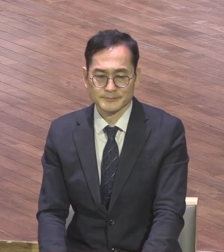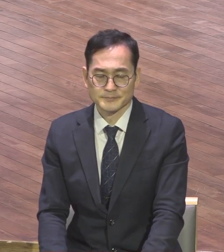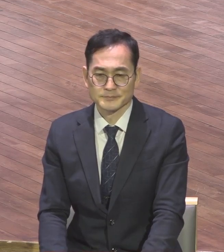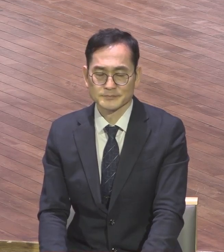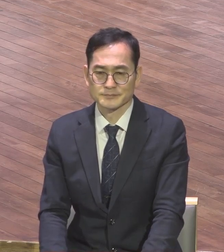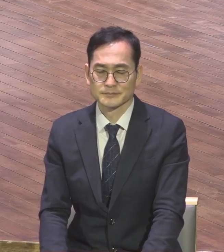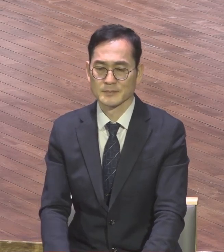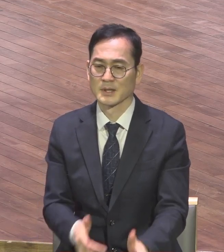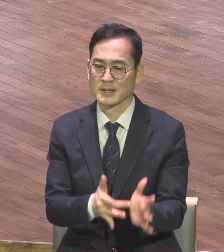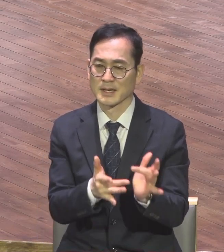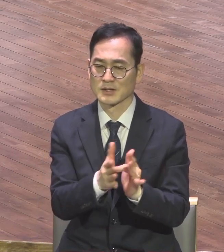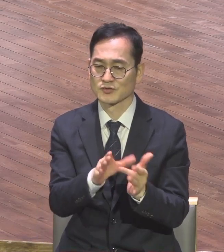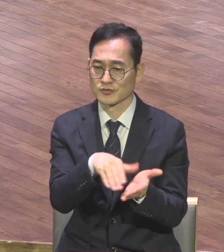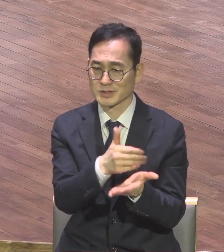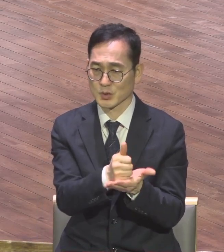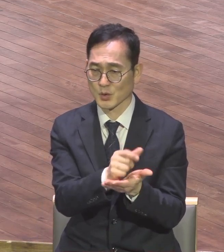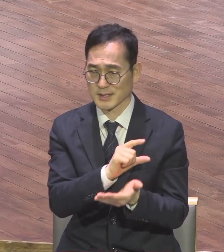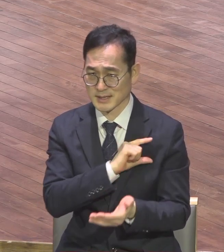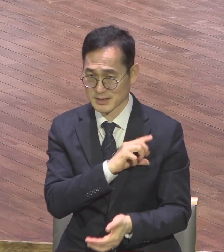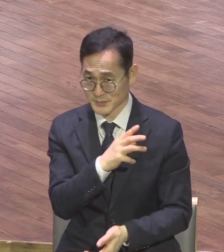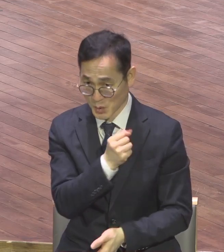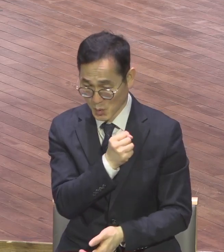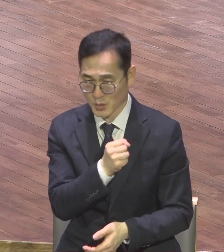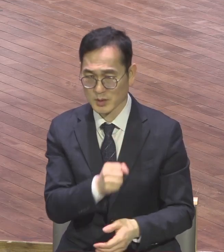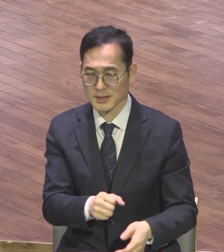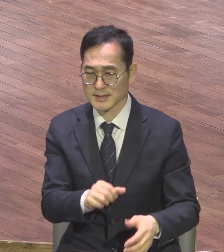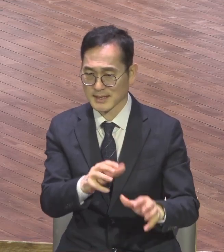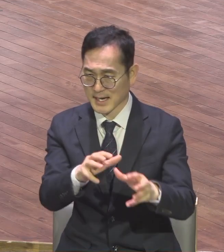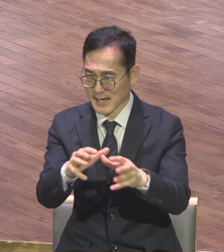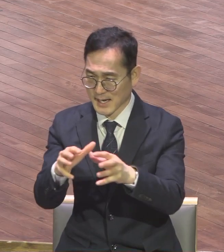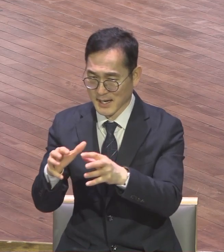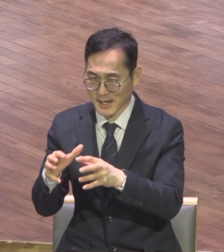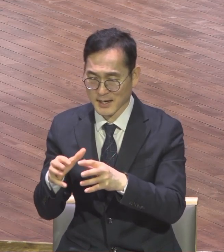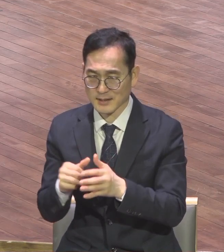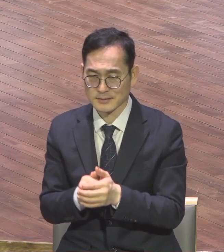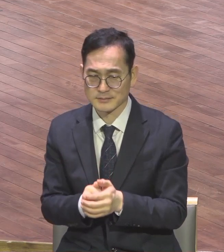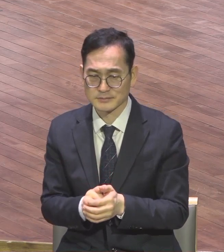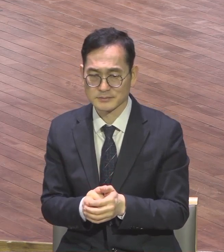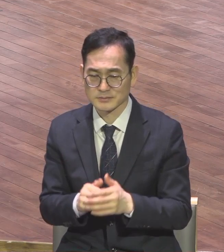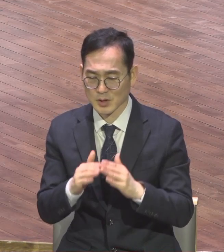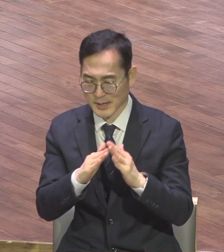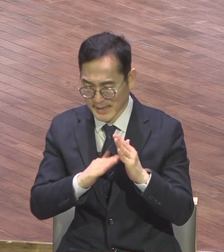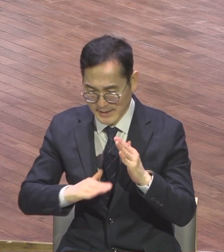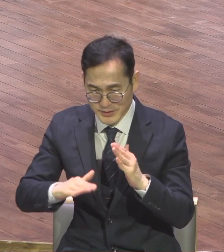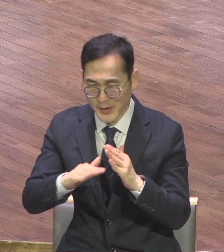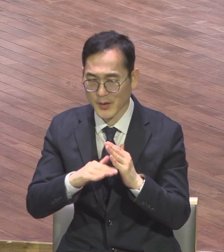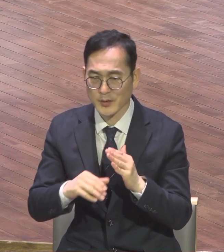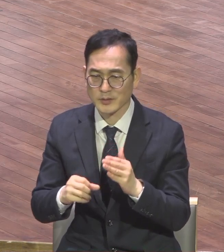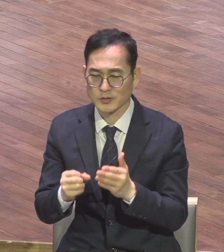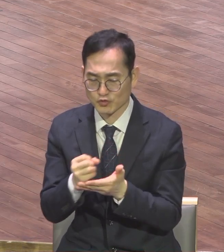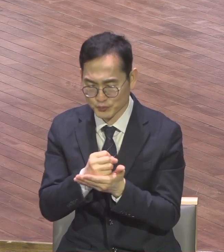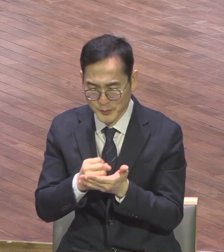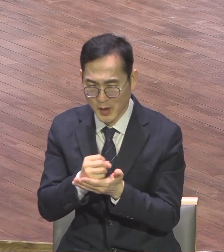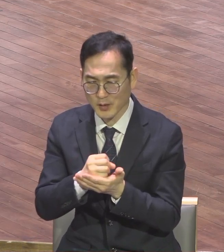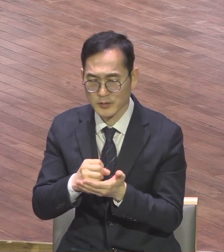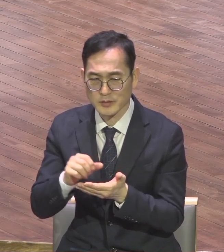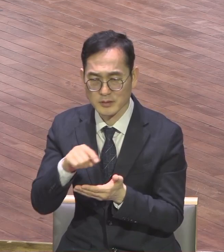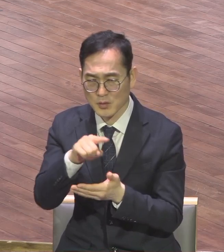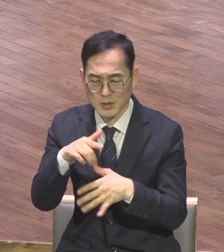예수 그리스도 이름으로 각 나라 가문의 오래된 운명 허감 문화를 바꿀 수가